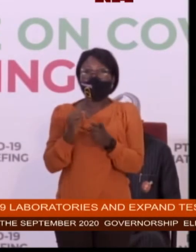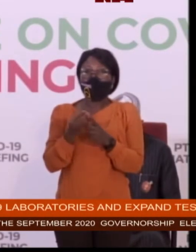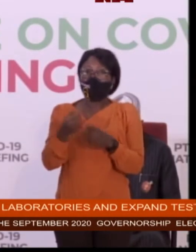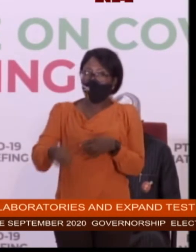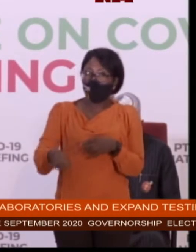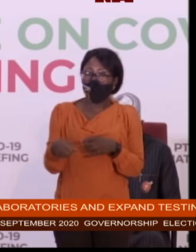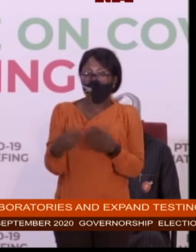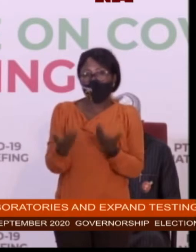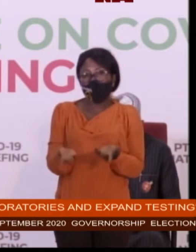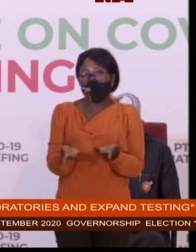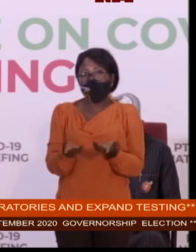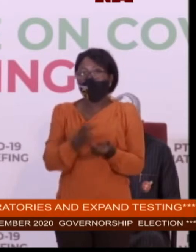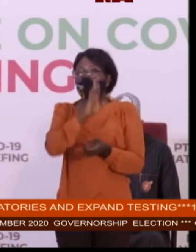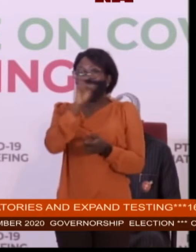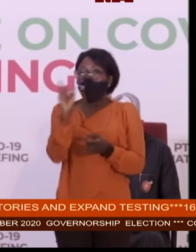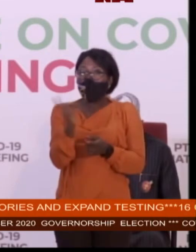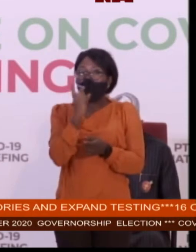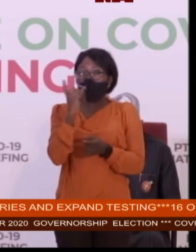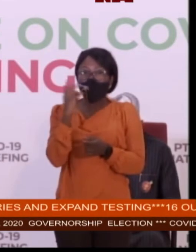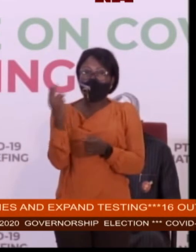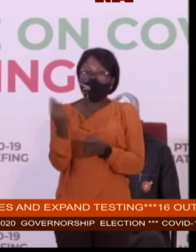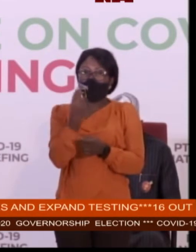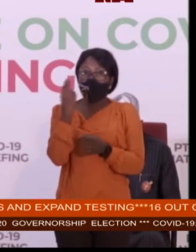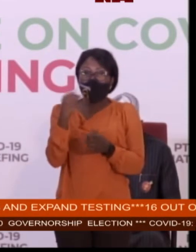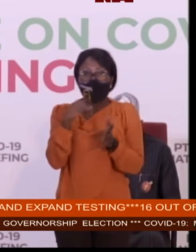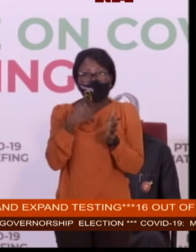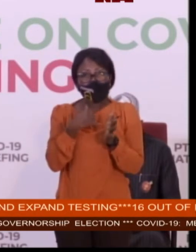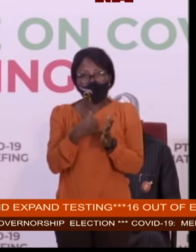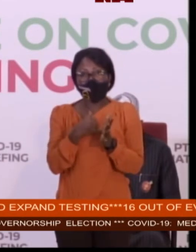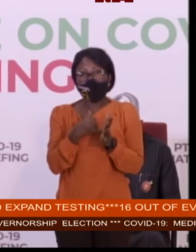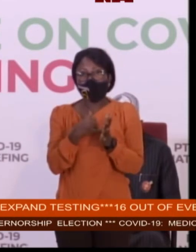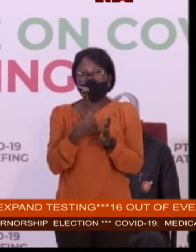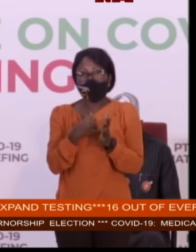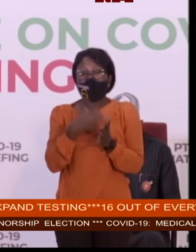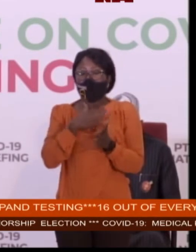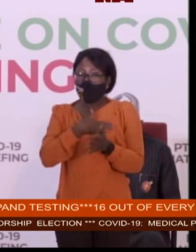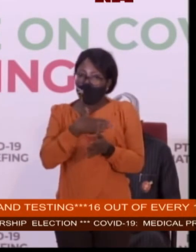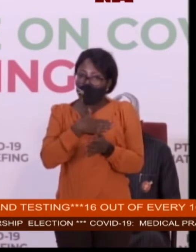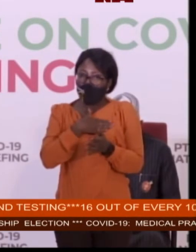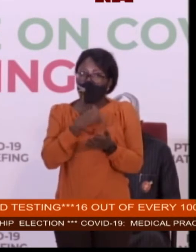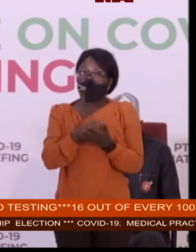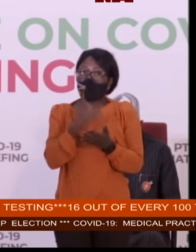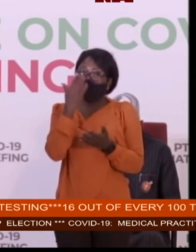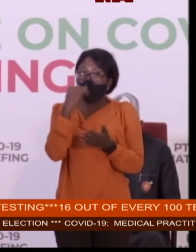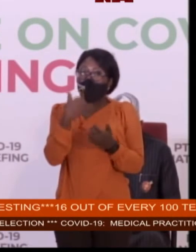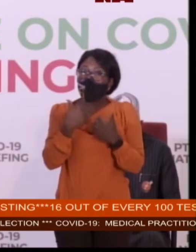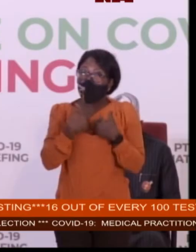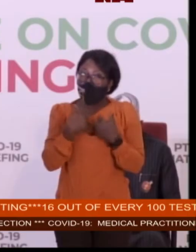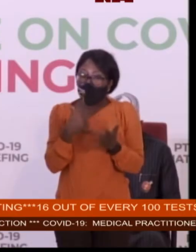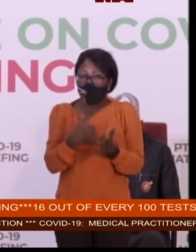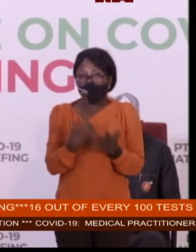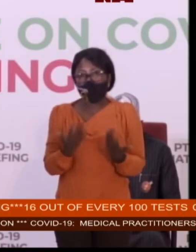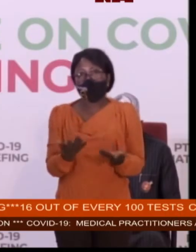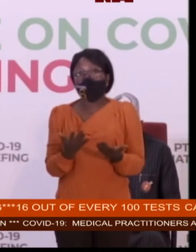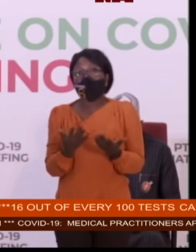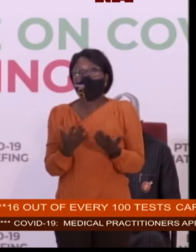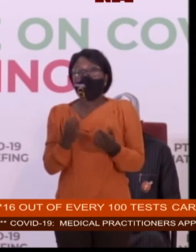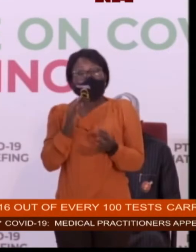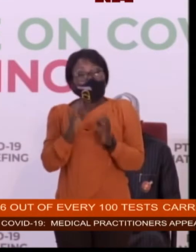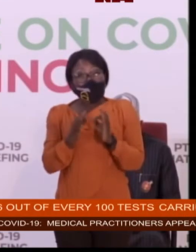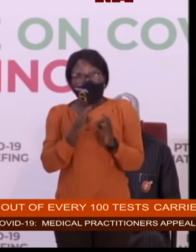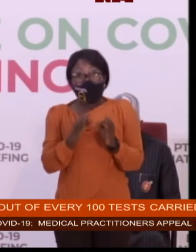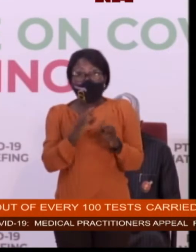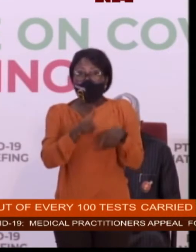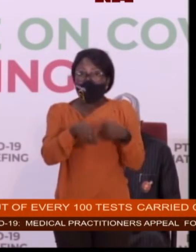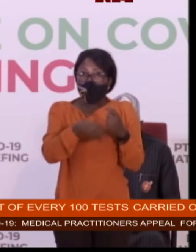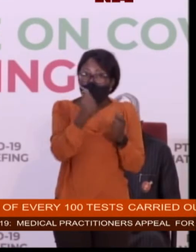babu amfani baki da hanci zaka rufe domin ta nan wannan kwayar cutar ta fi